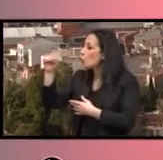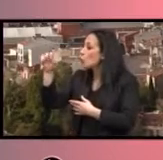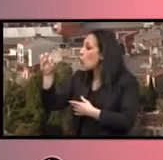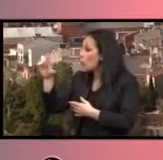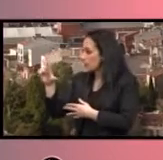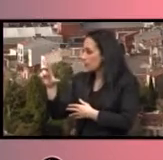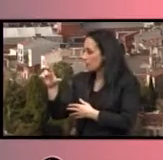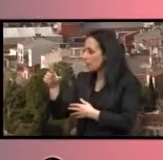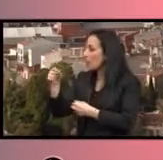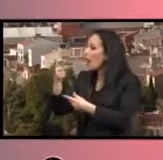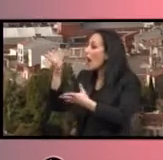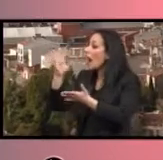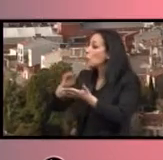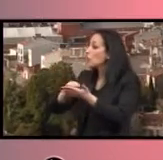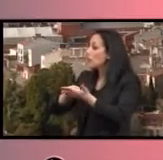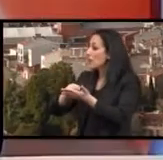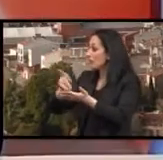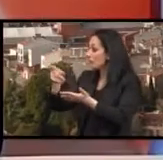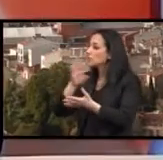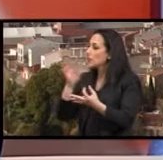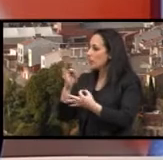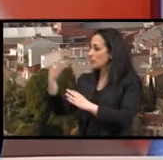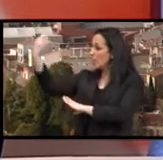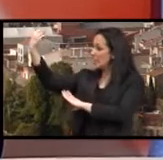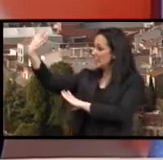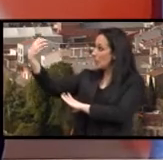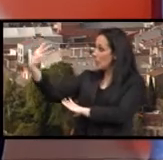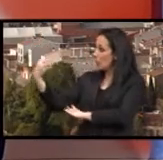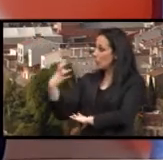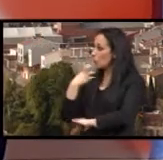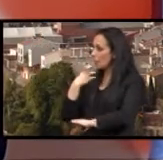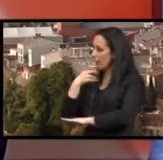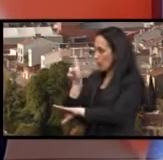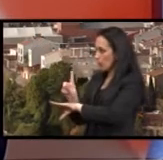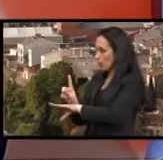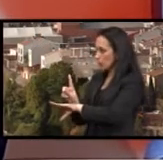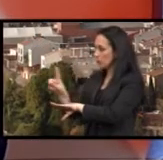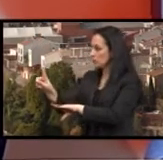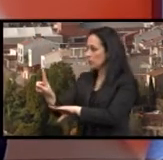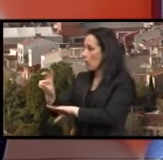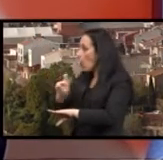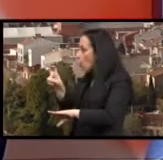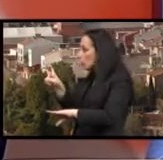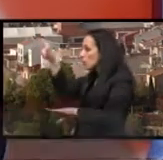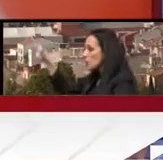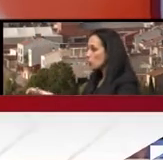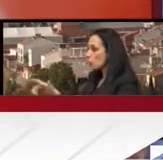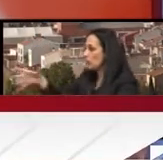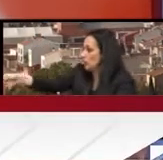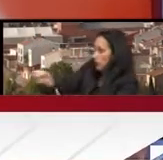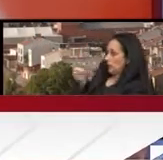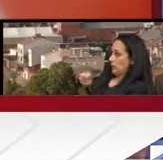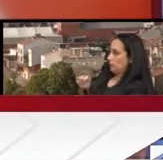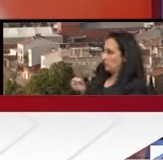que a vegades, quan creus el semàfor, què et passa? Que t'estiven, no? T'agafen i et tiben. Bueno, a veure, jo, però això no l'atribueixo... A veure, jo crec